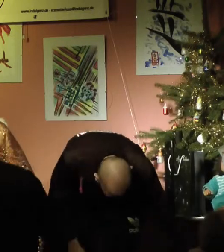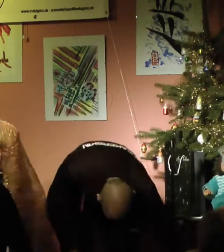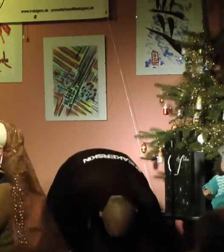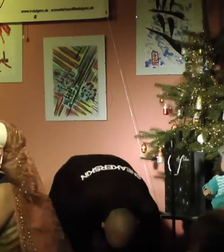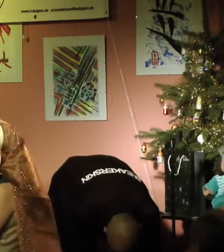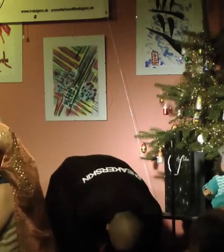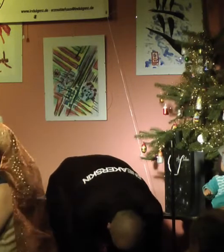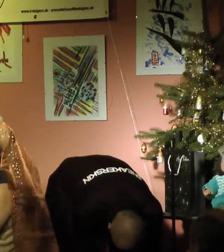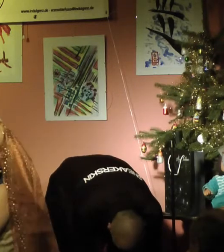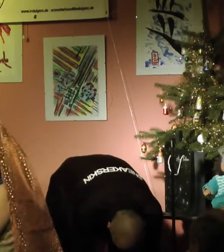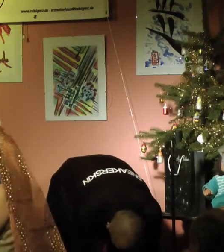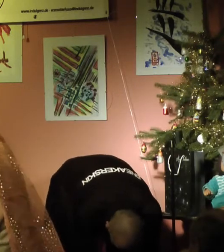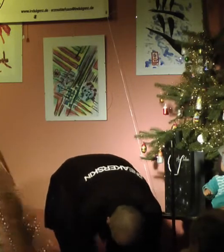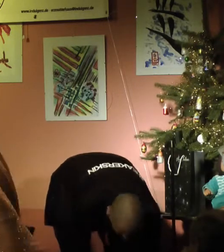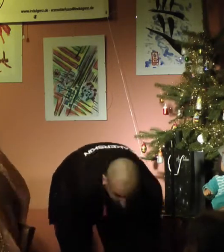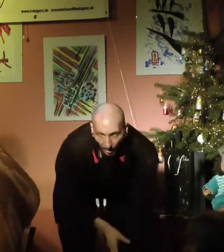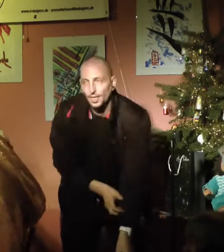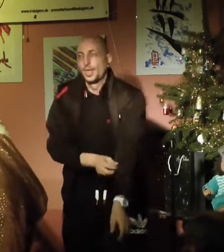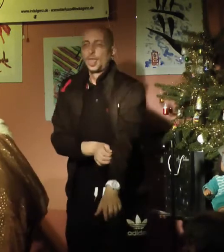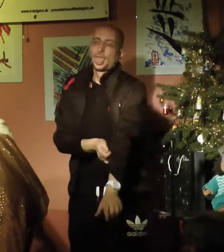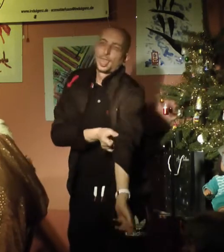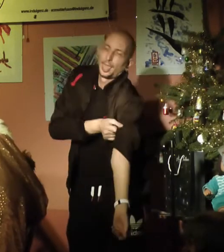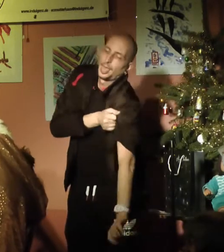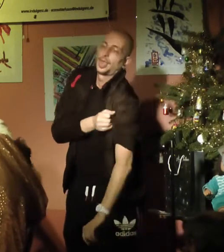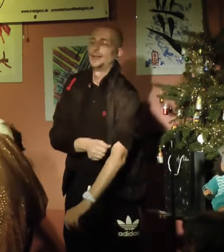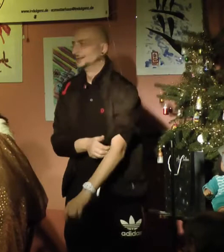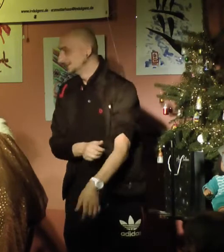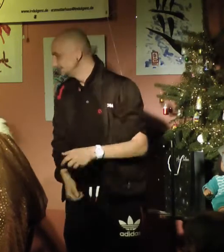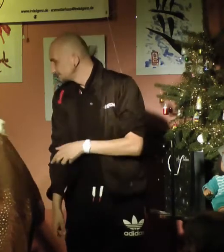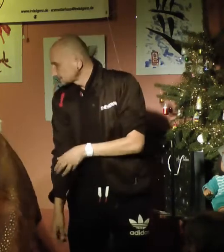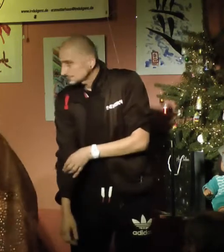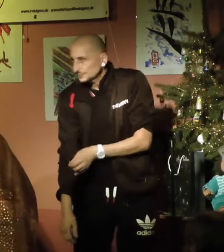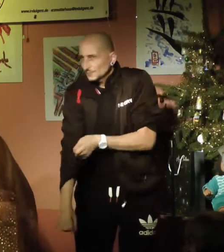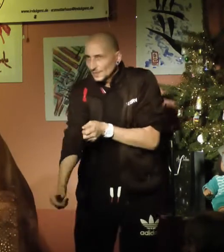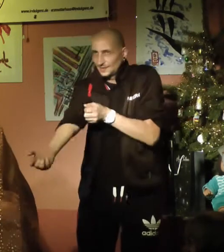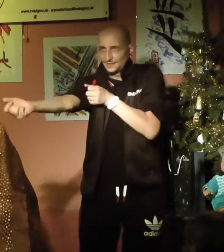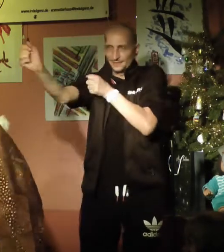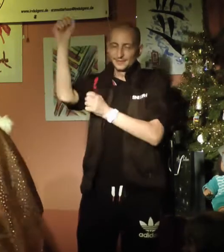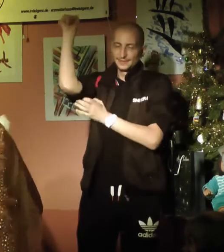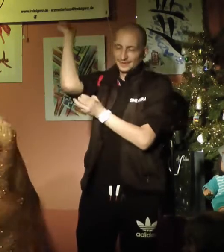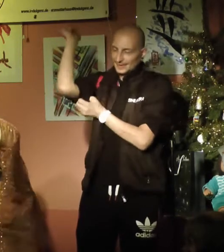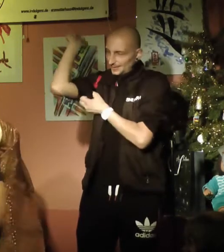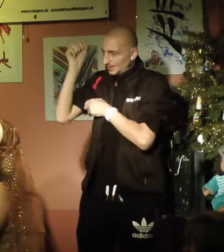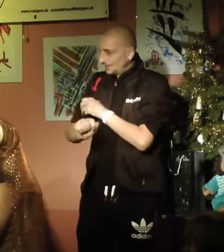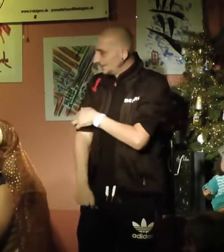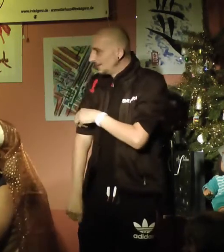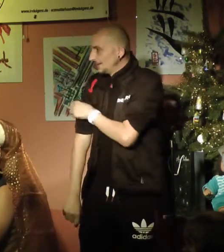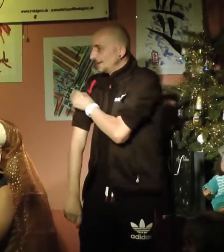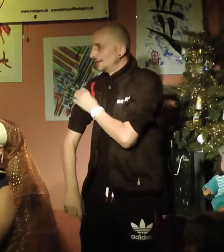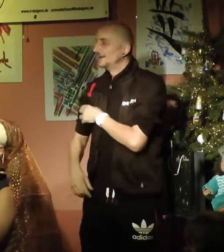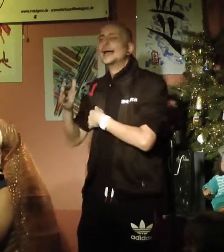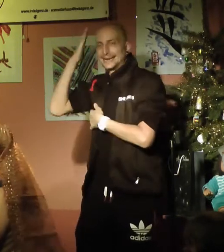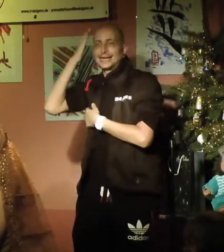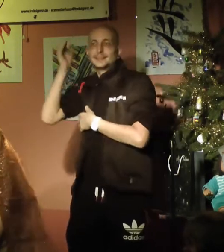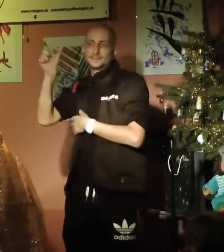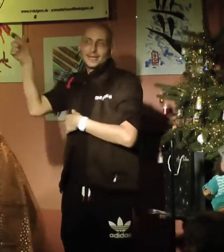zugeflüstert. Ja, sie hat deine Marke verschlampert. Nimm dir bitte eine Tüte, genau, und setz dich auf meinen Schoß. Den jungen Herrn kenne ich auch, muss ich